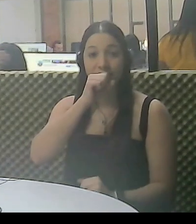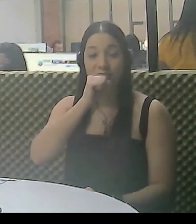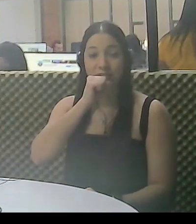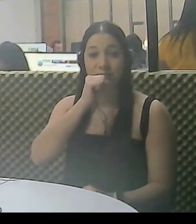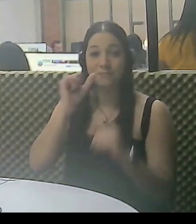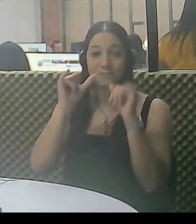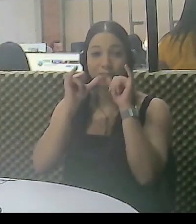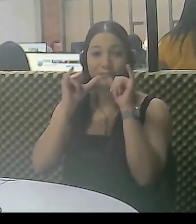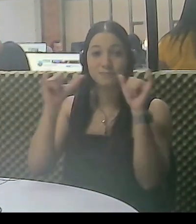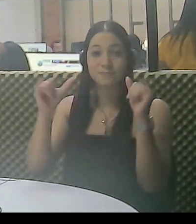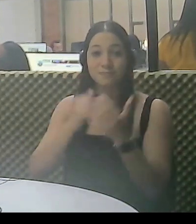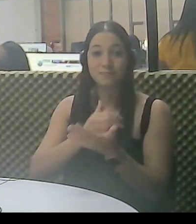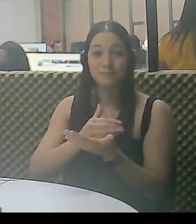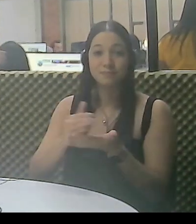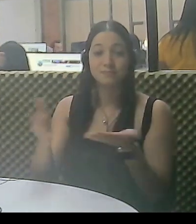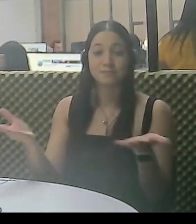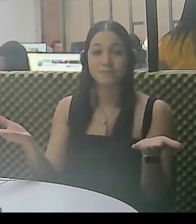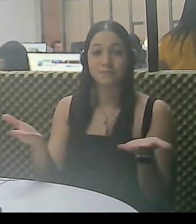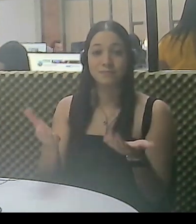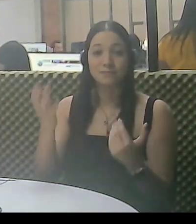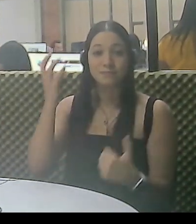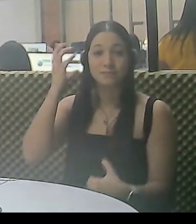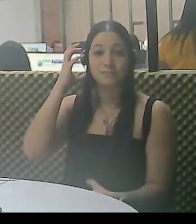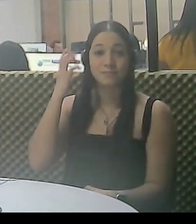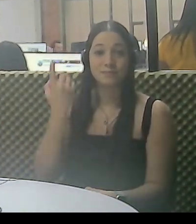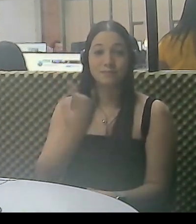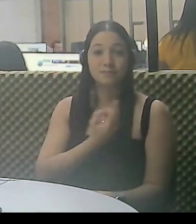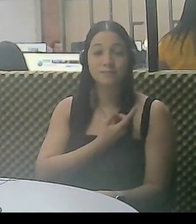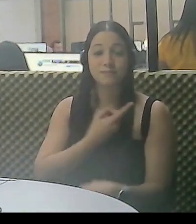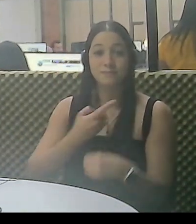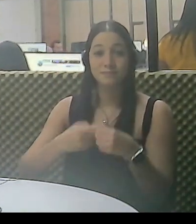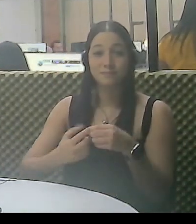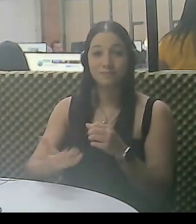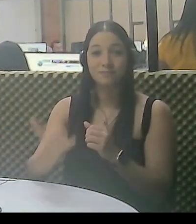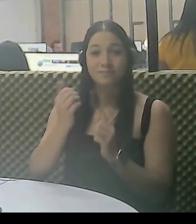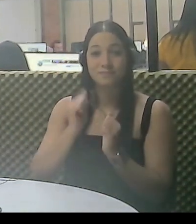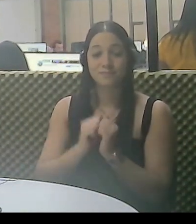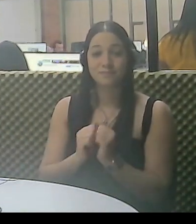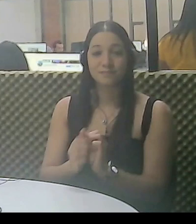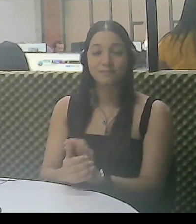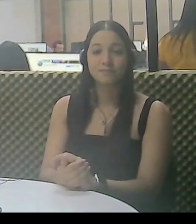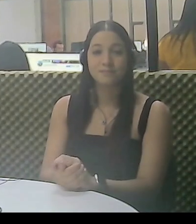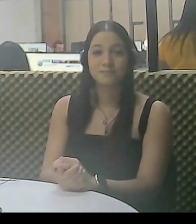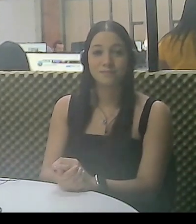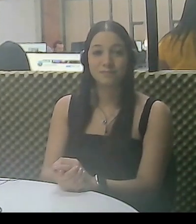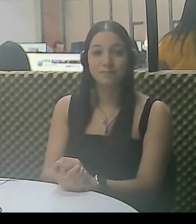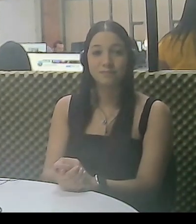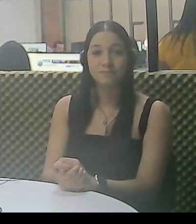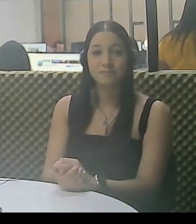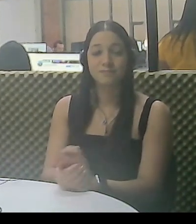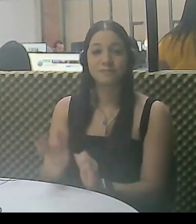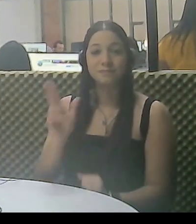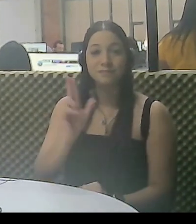sábado. Essas e outras notícias a partir de agora na Rádio Nossa Cidade. Vem com a gente!